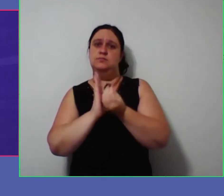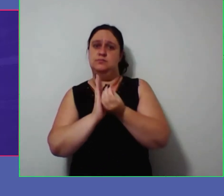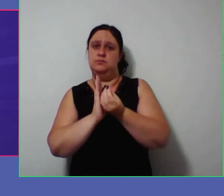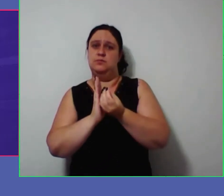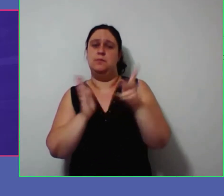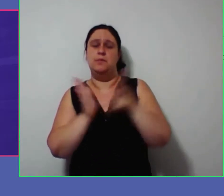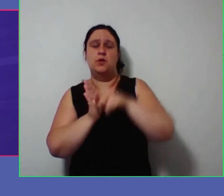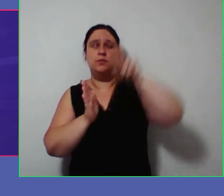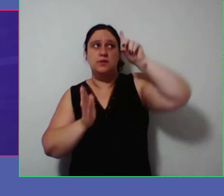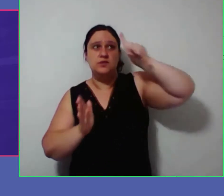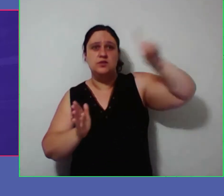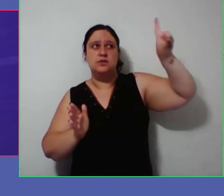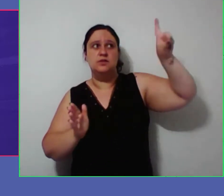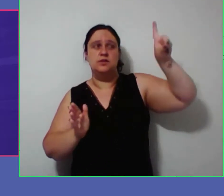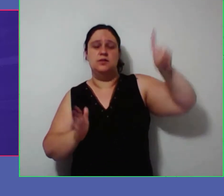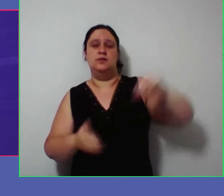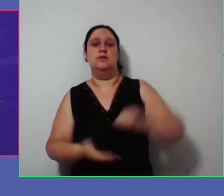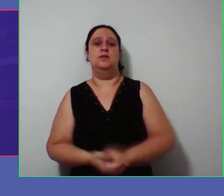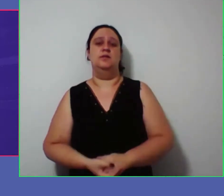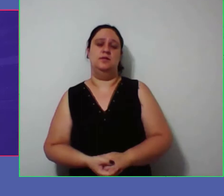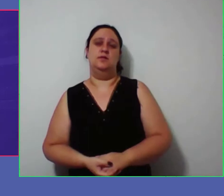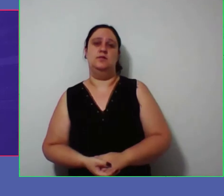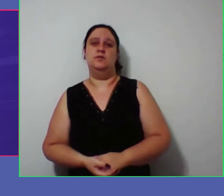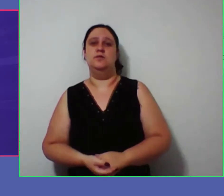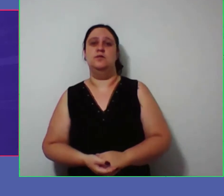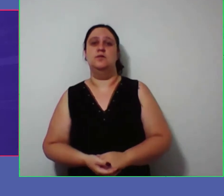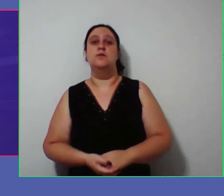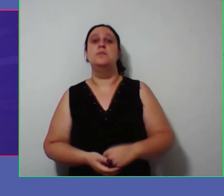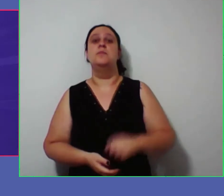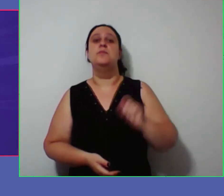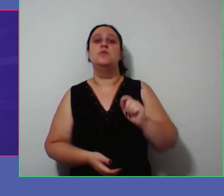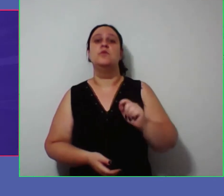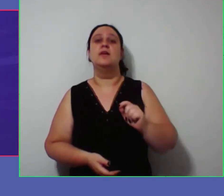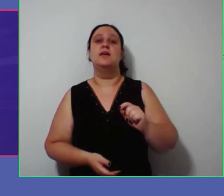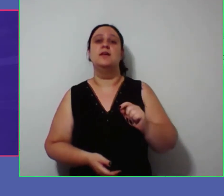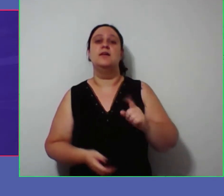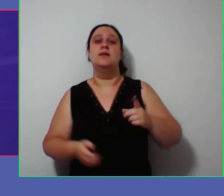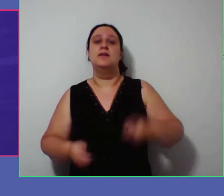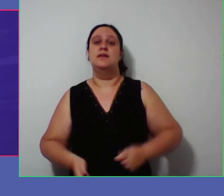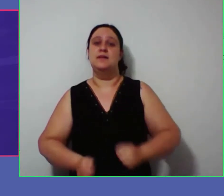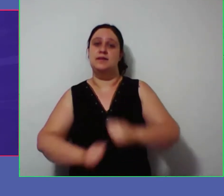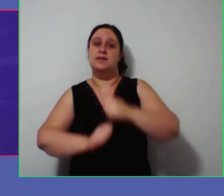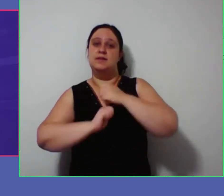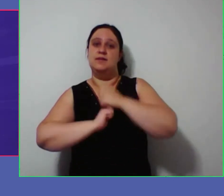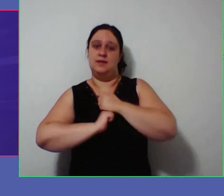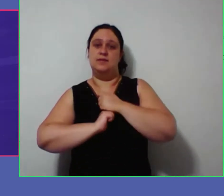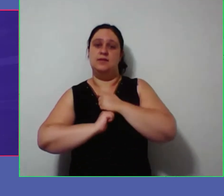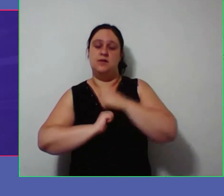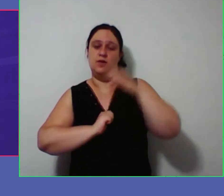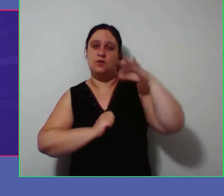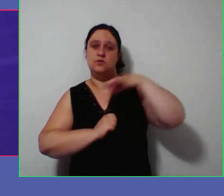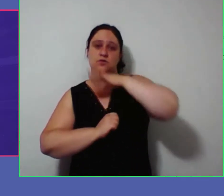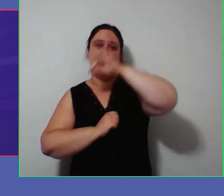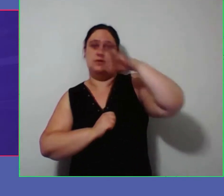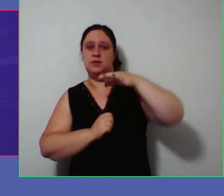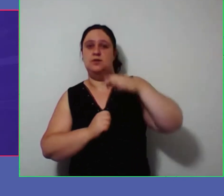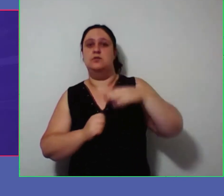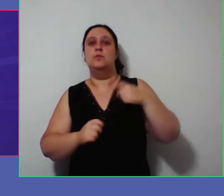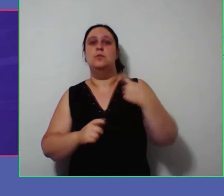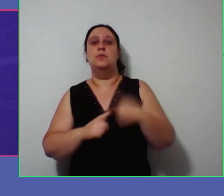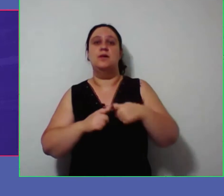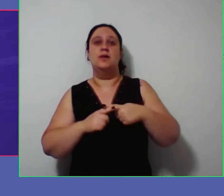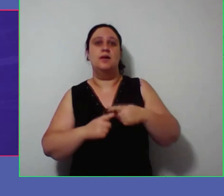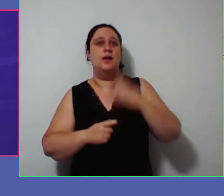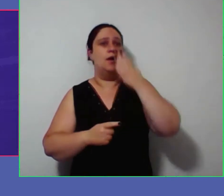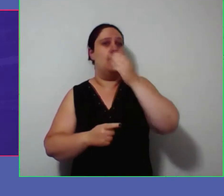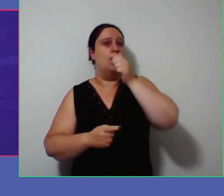para serdes sacerdócio santo, a fim de oferecerdes sacrifícios espirituais